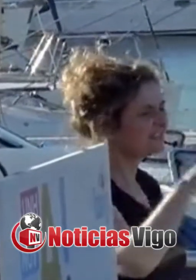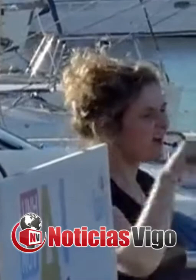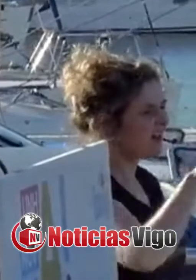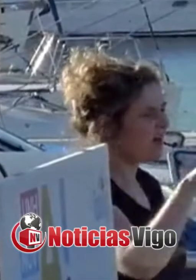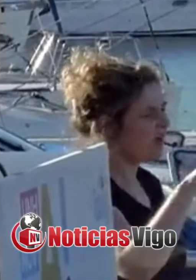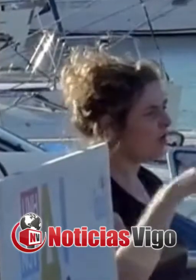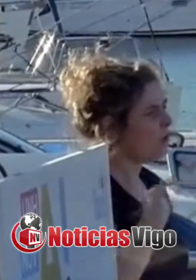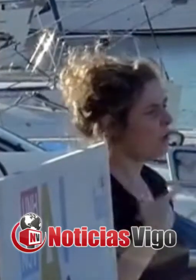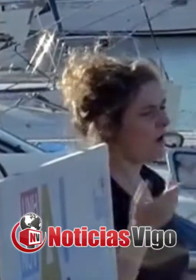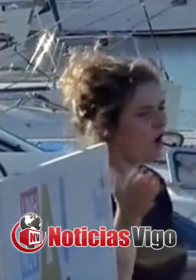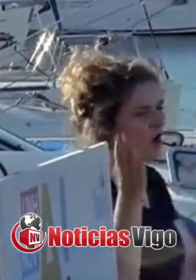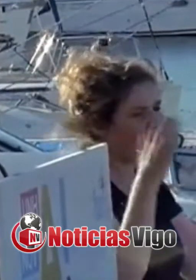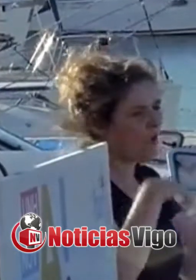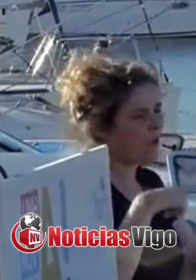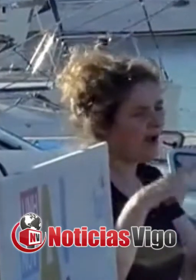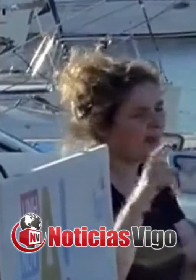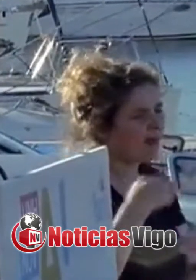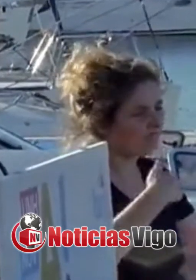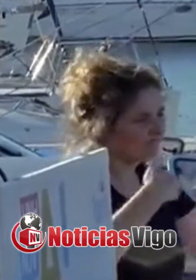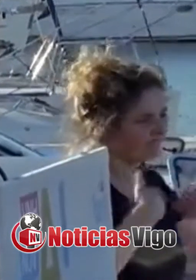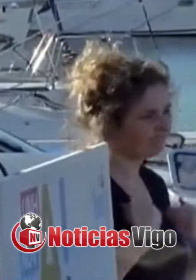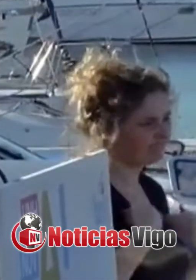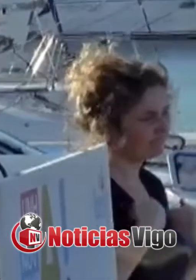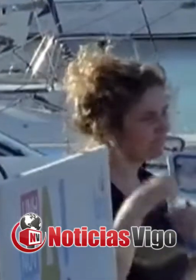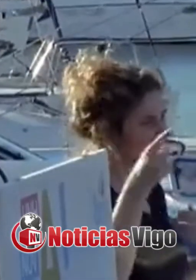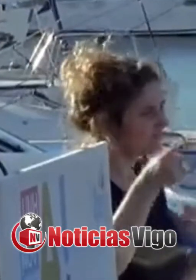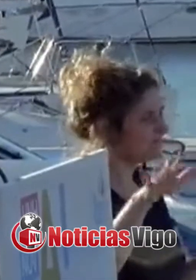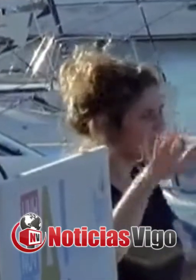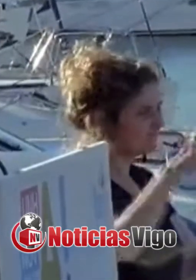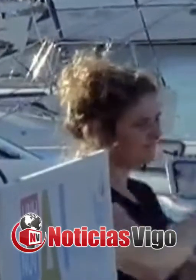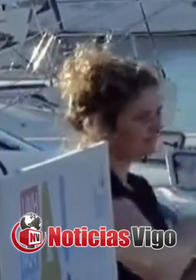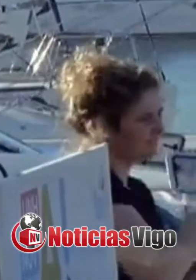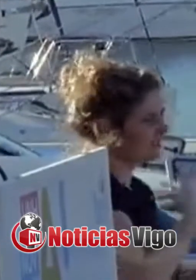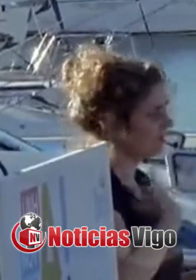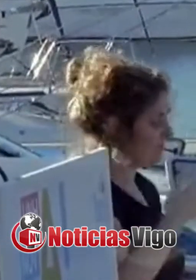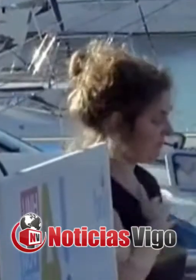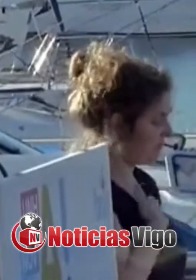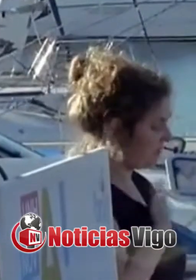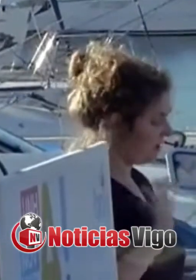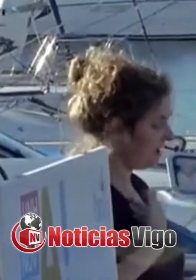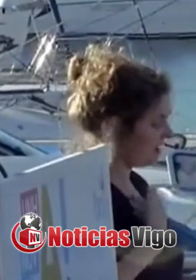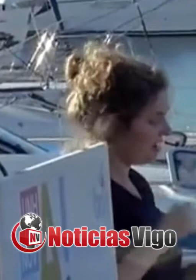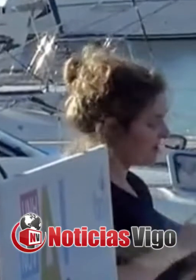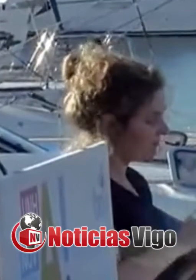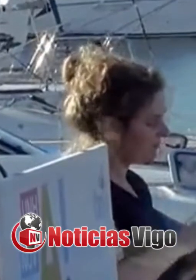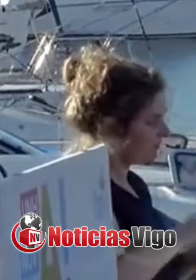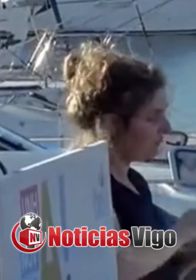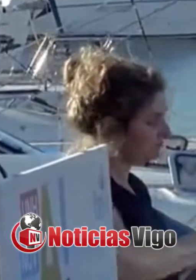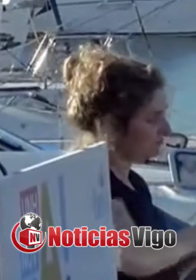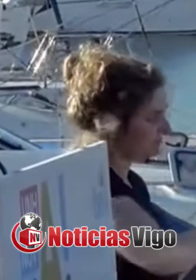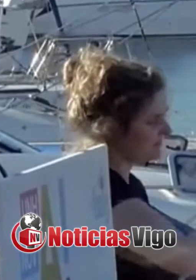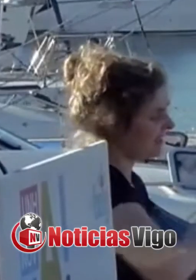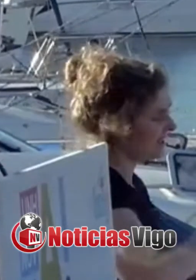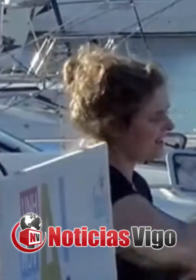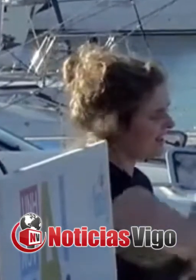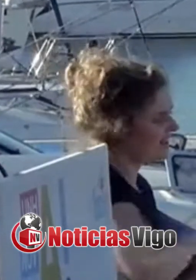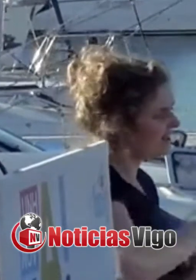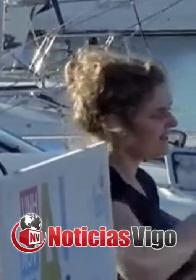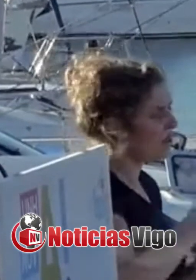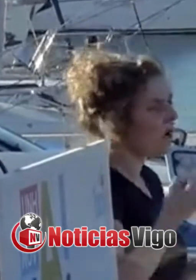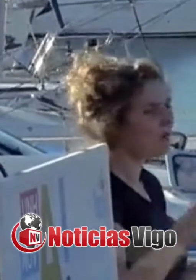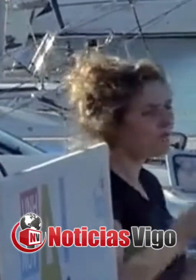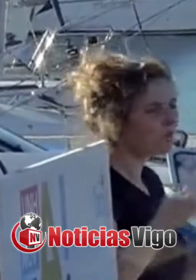está descentralizado, que ten as competencias sobre as cuestións fundamentais que distribúen esa xeografía do poder,